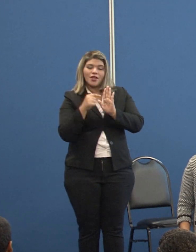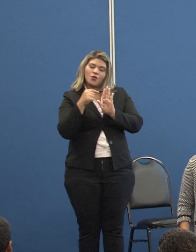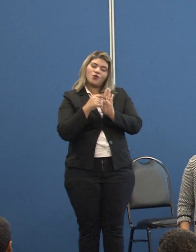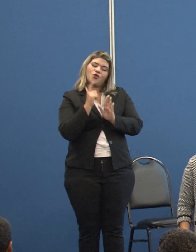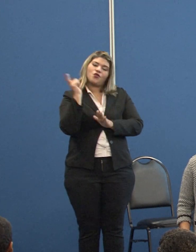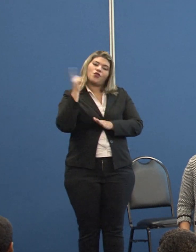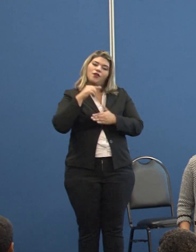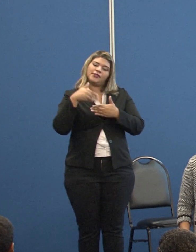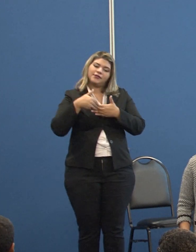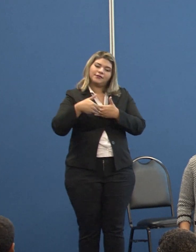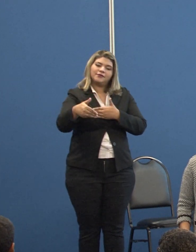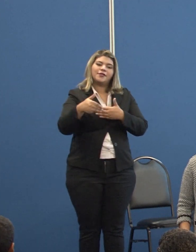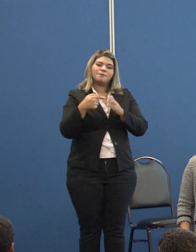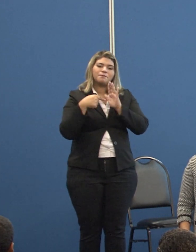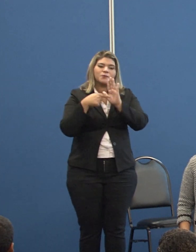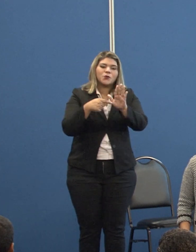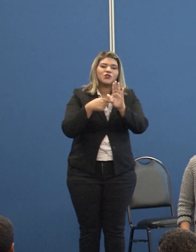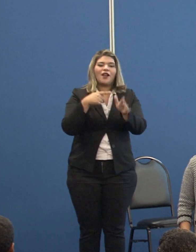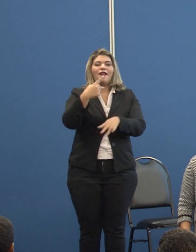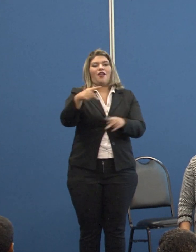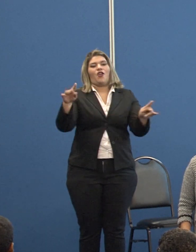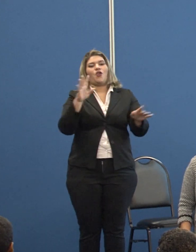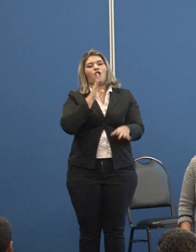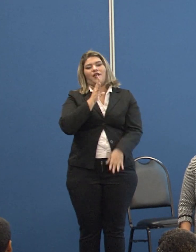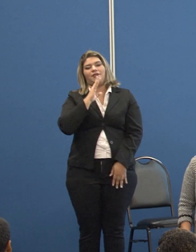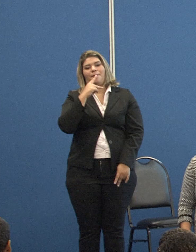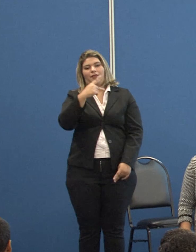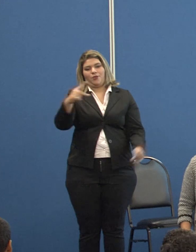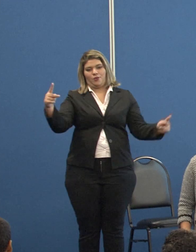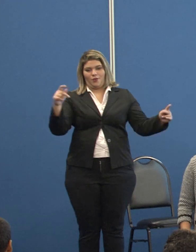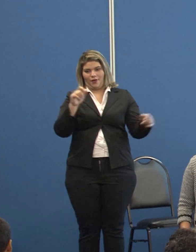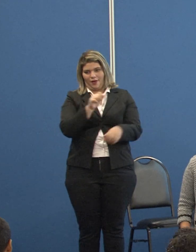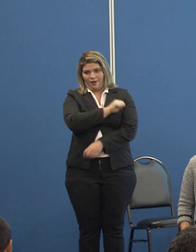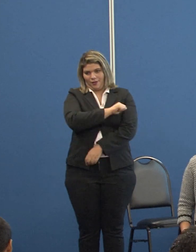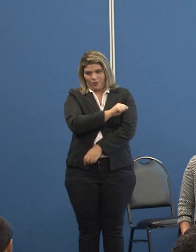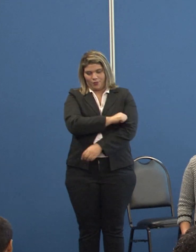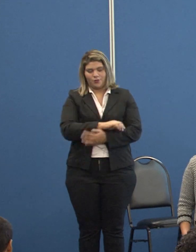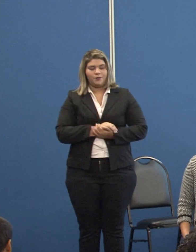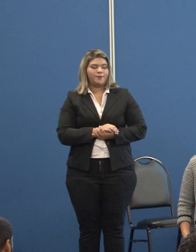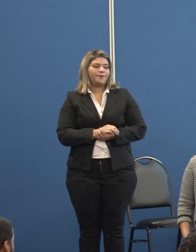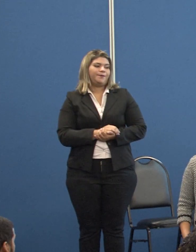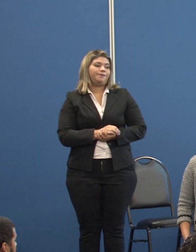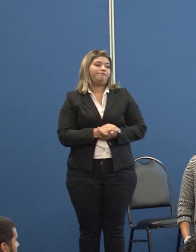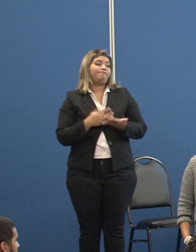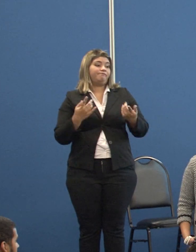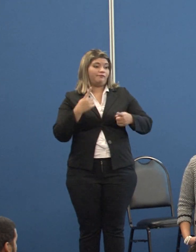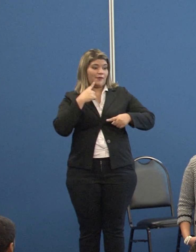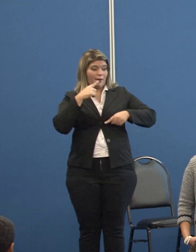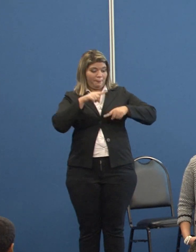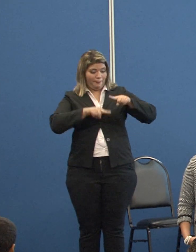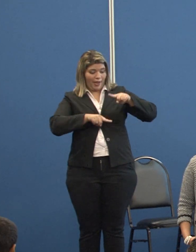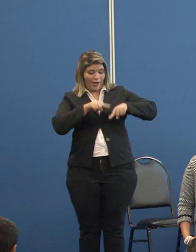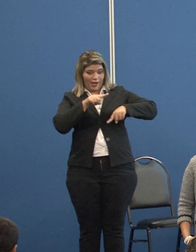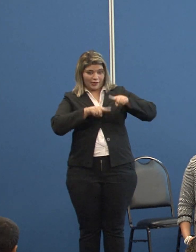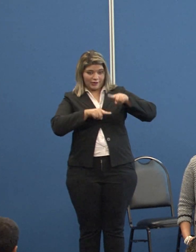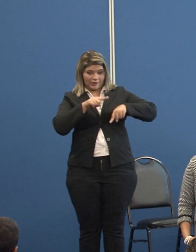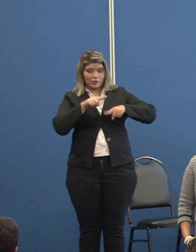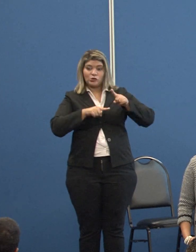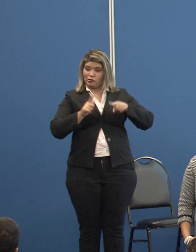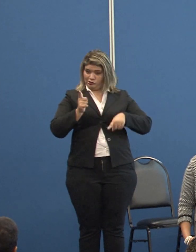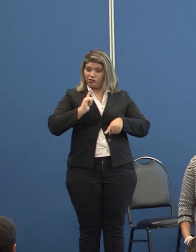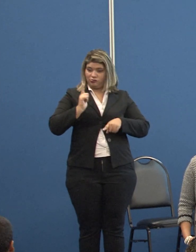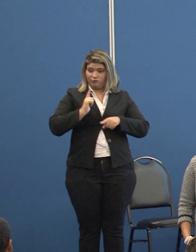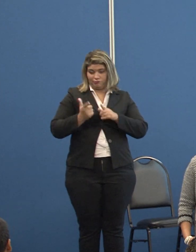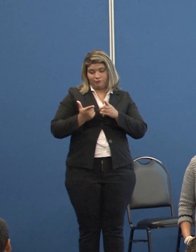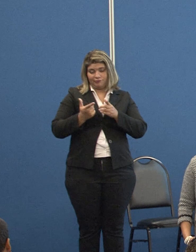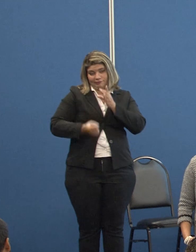trabalho o conhecimento de mundo e todas essas outras atividades, não é? Então, material a gente precisa realmente